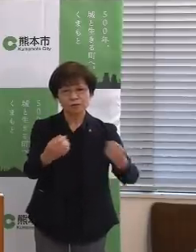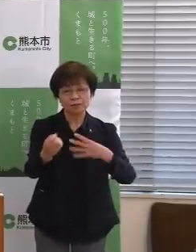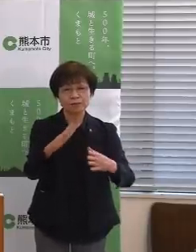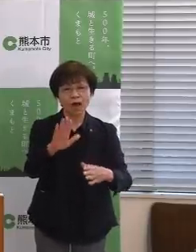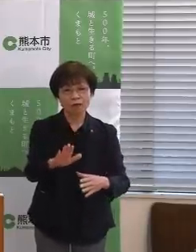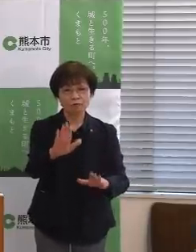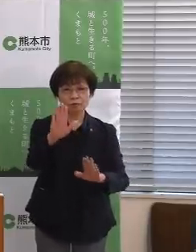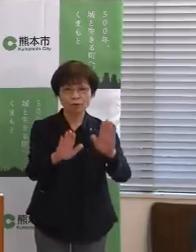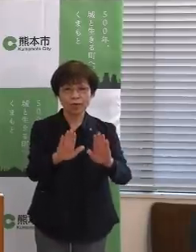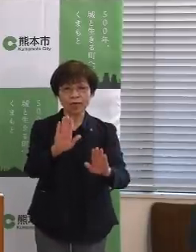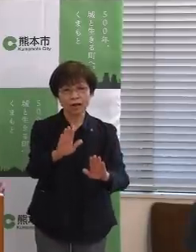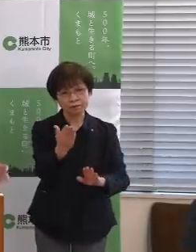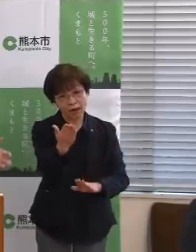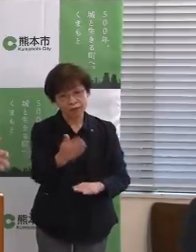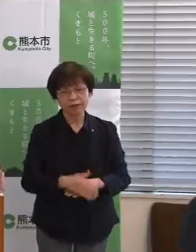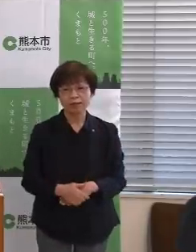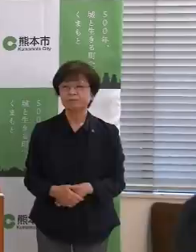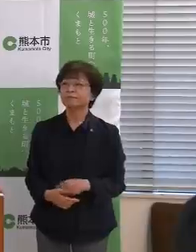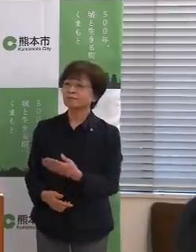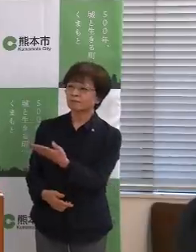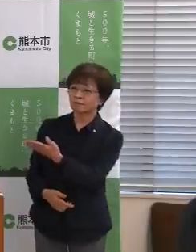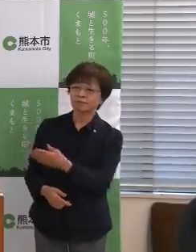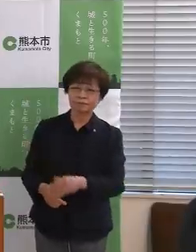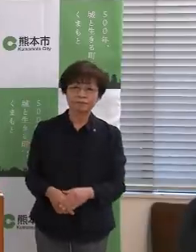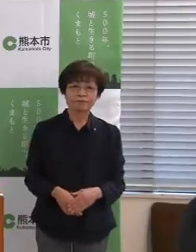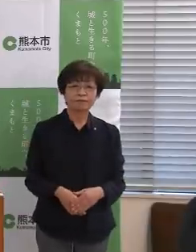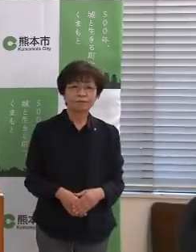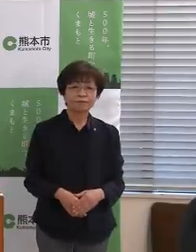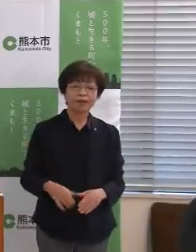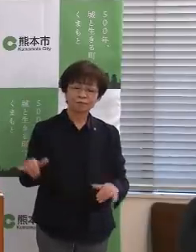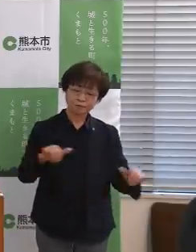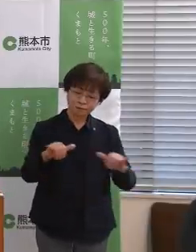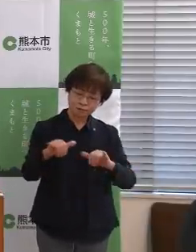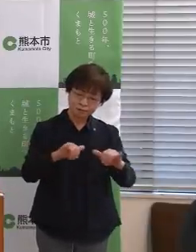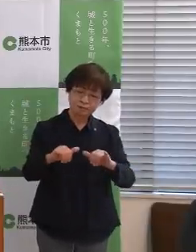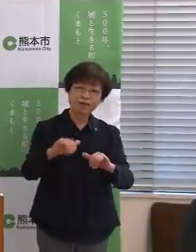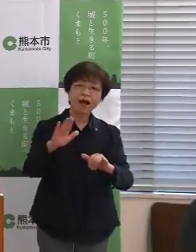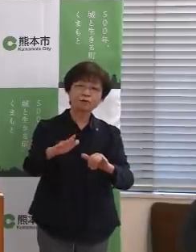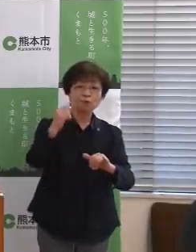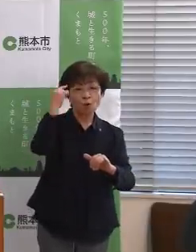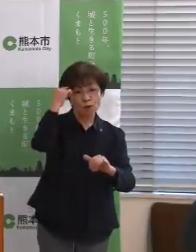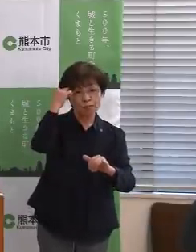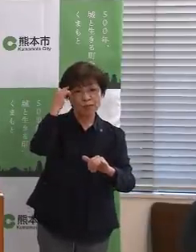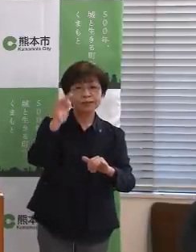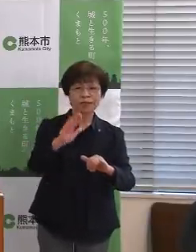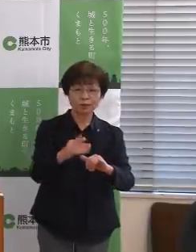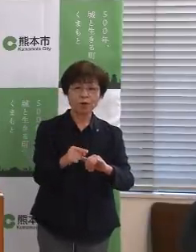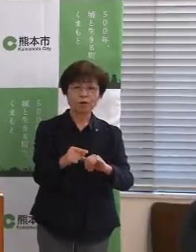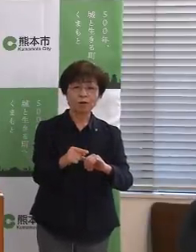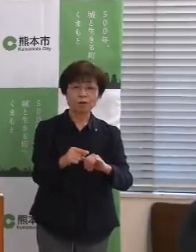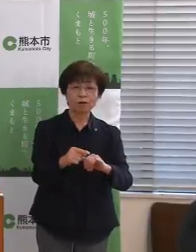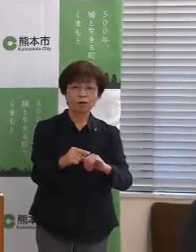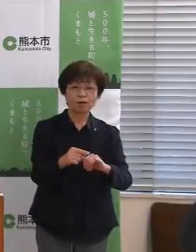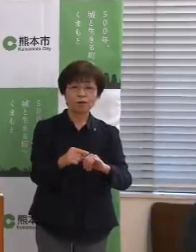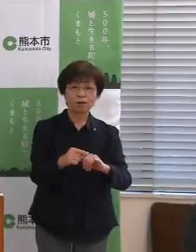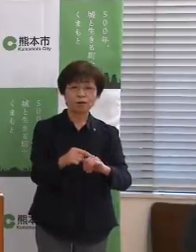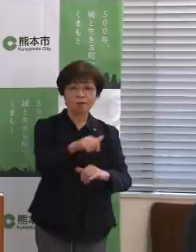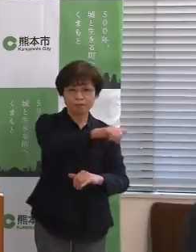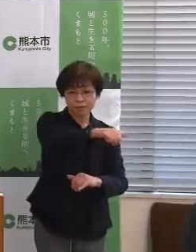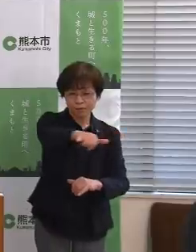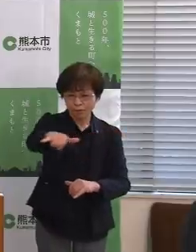んできるだけ相当多くの方がですねお電話されるというふうに思いますので、その辺の回線はたく